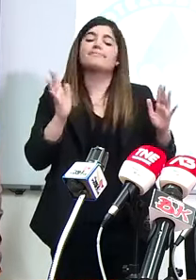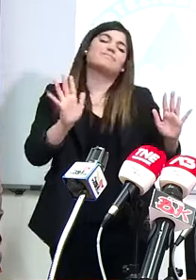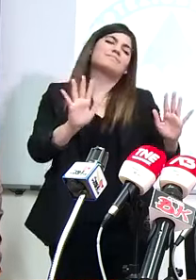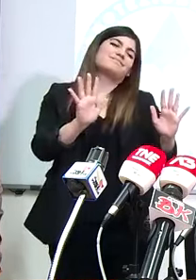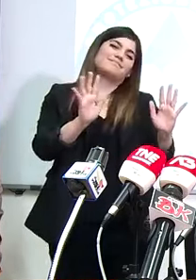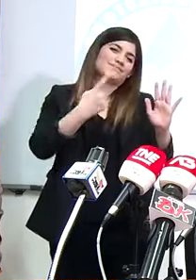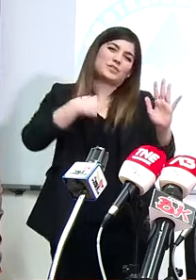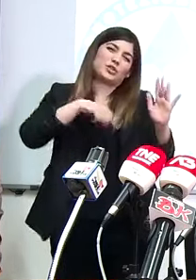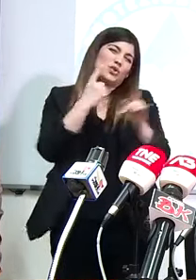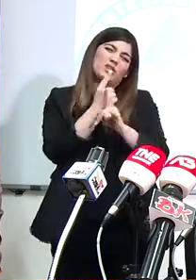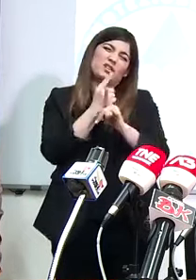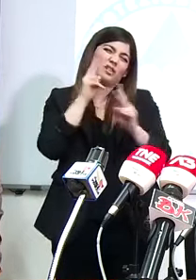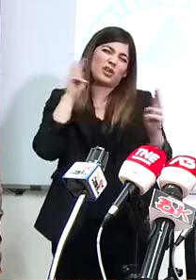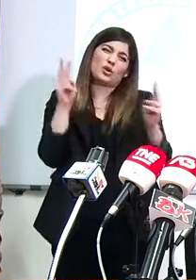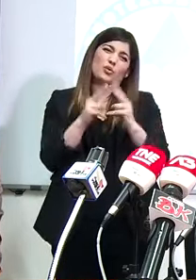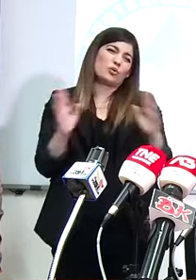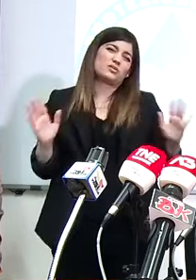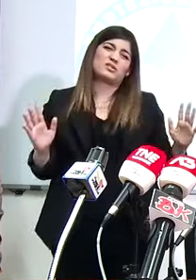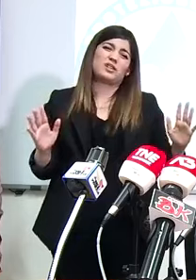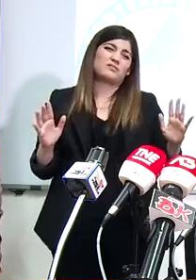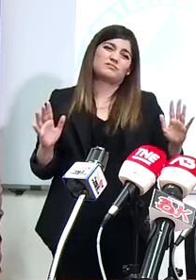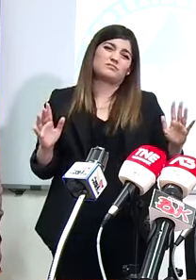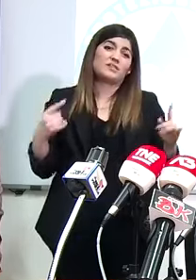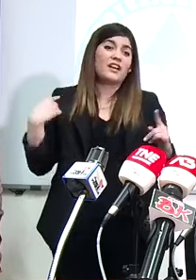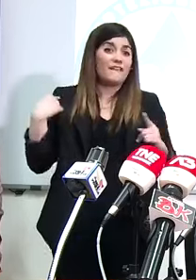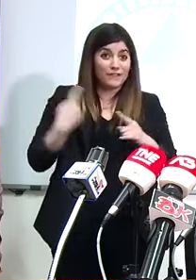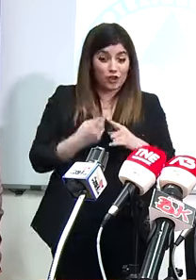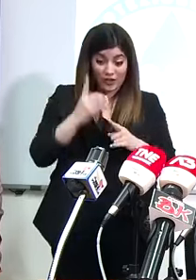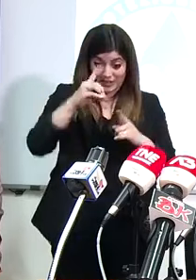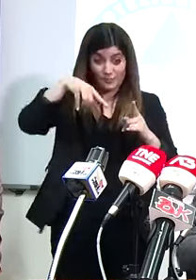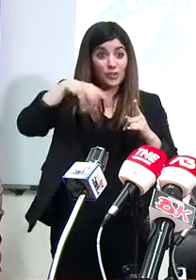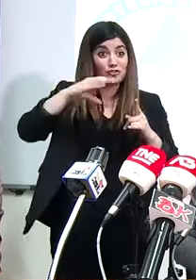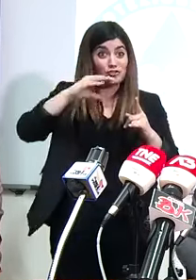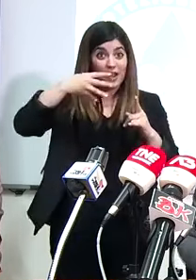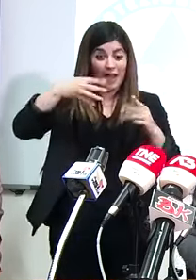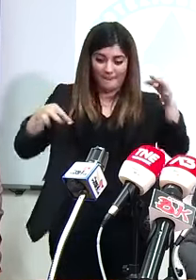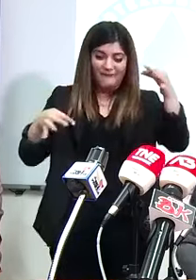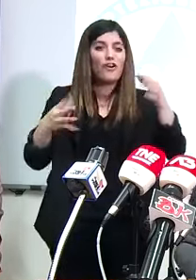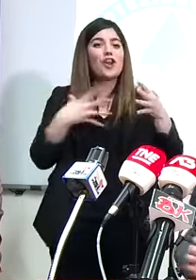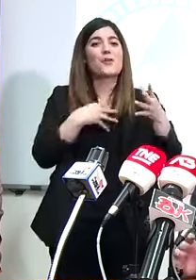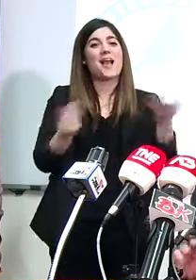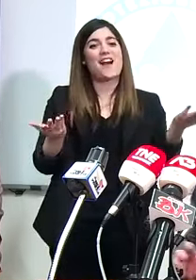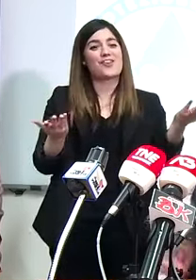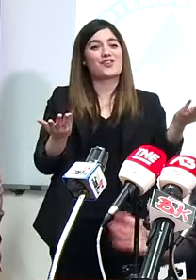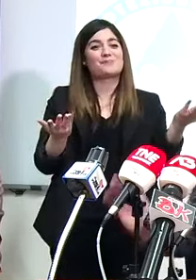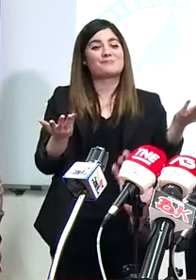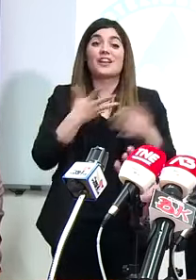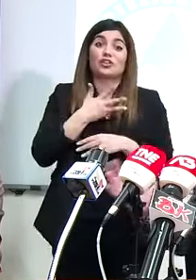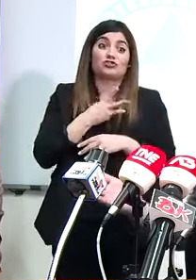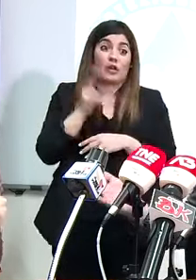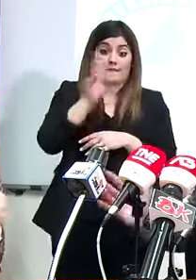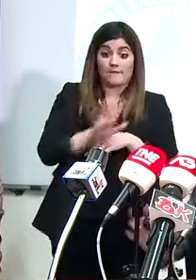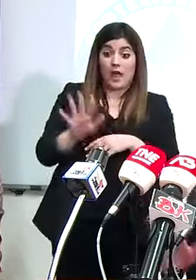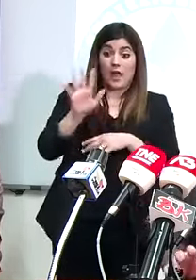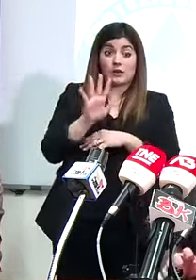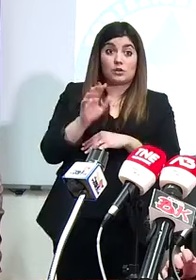c'è il foglio bianco dobbiamo incontrarci anche perché considerate che si sia del veneto che potrebbe dirmi